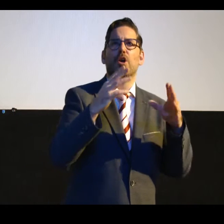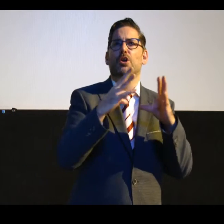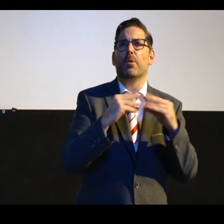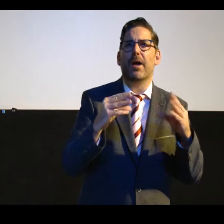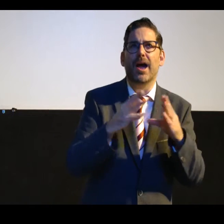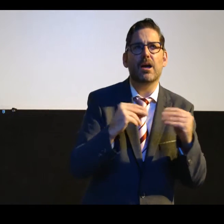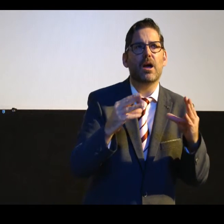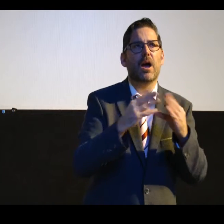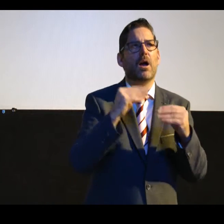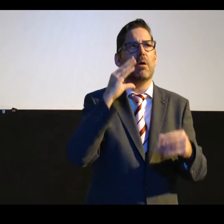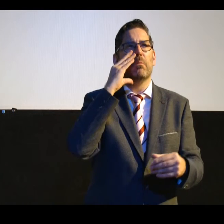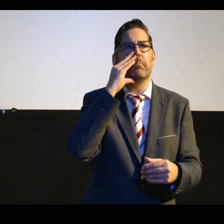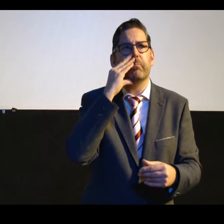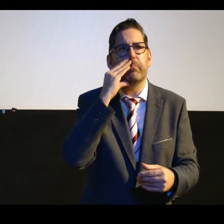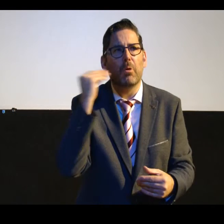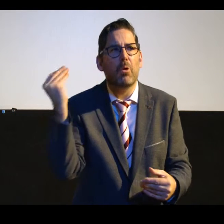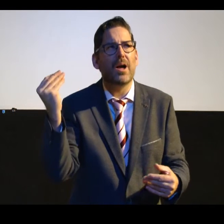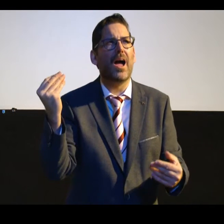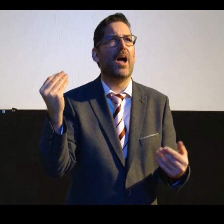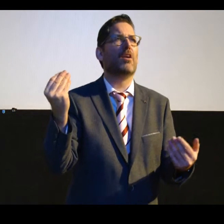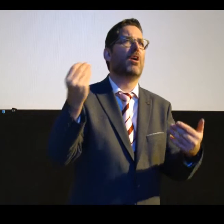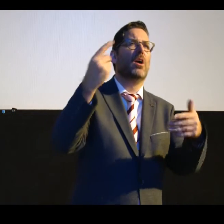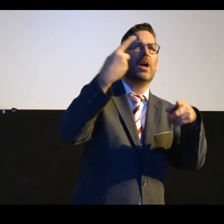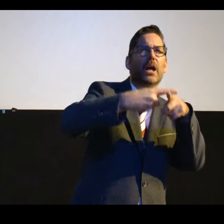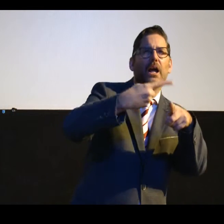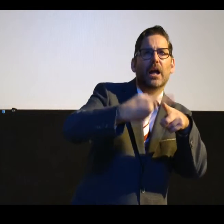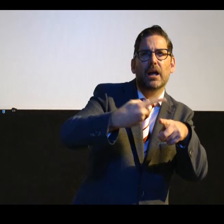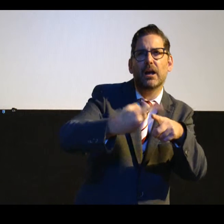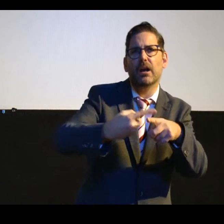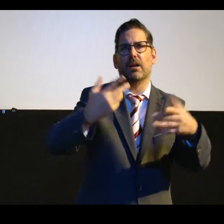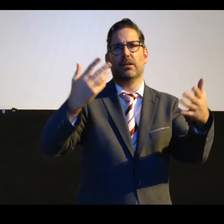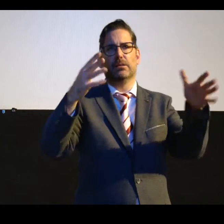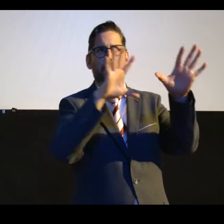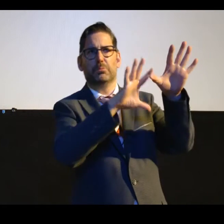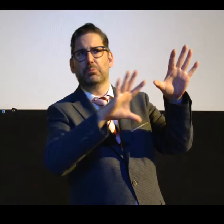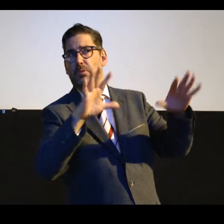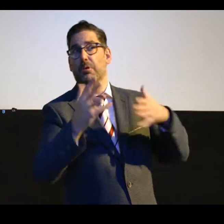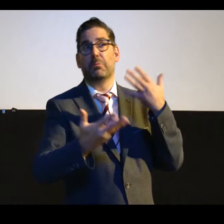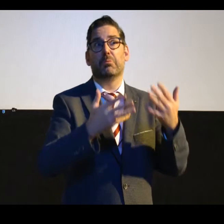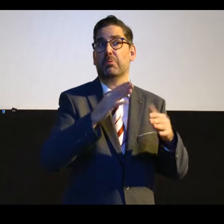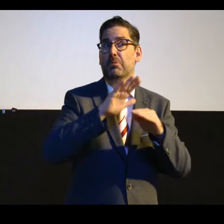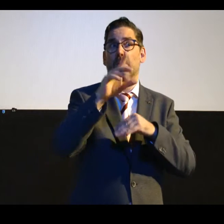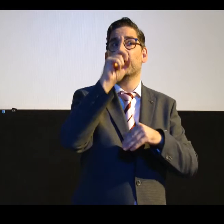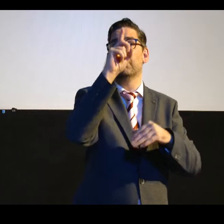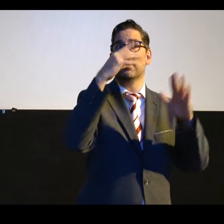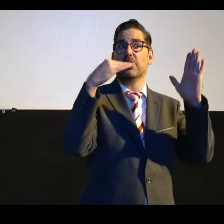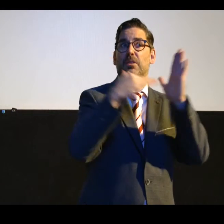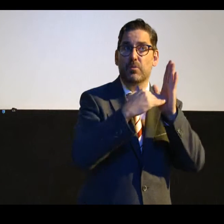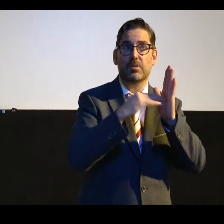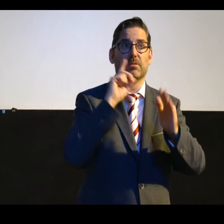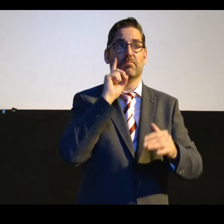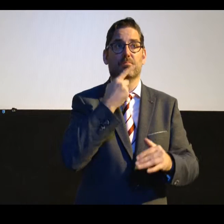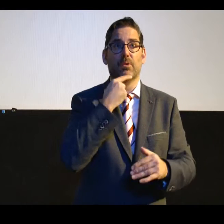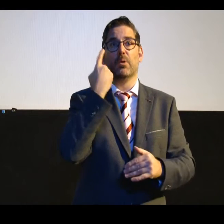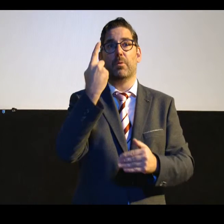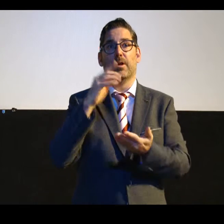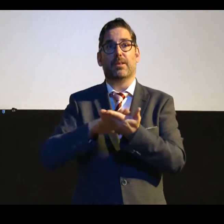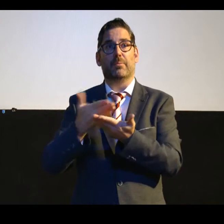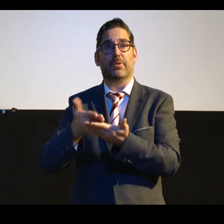Hay diferencias en los diferentes Estados miembros entre el norte y el sur de Europa, Grecia, Rumanía,